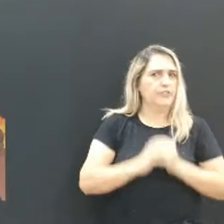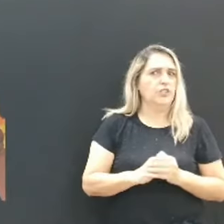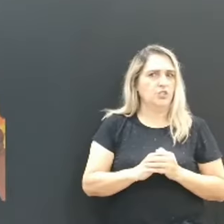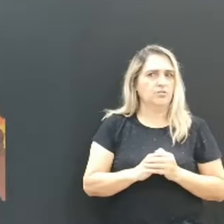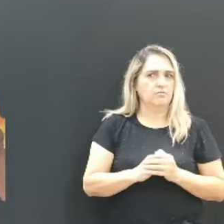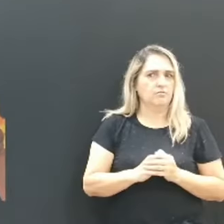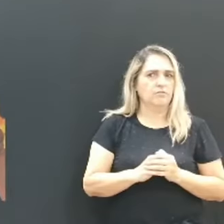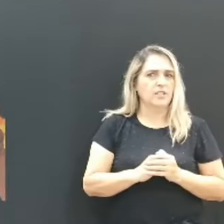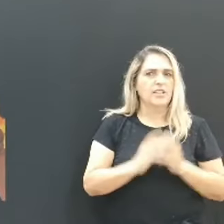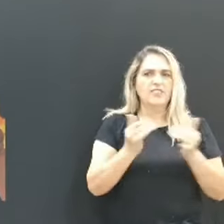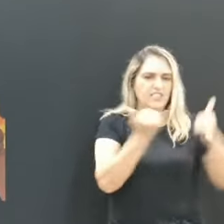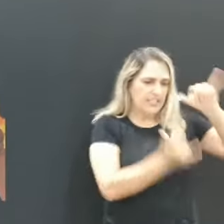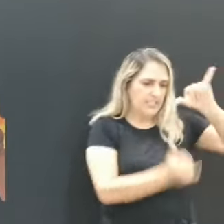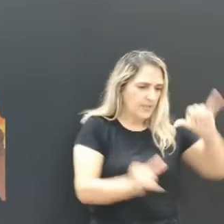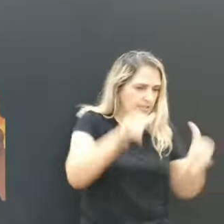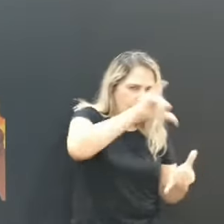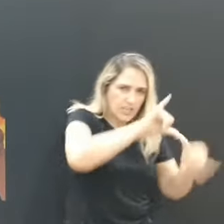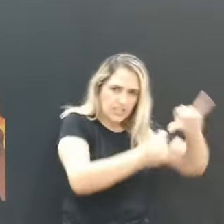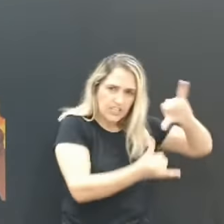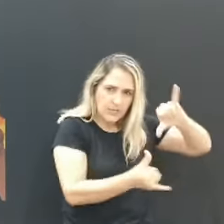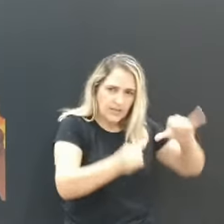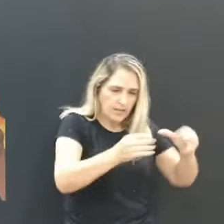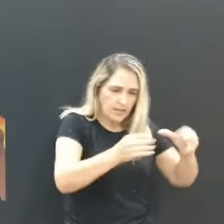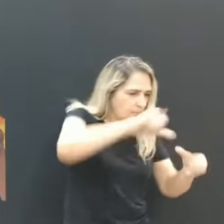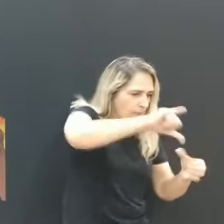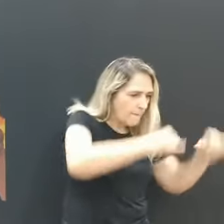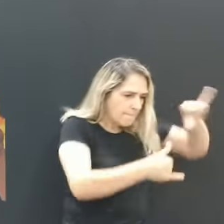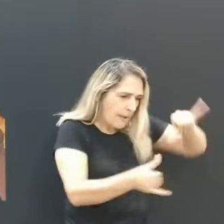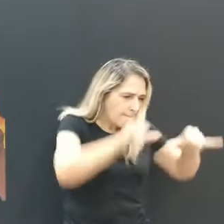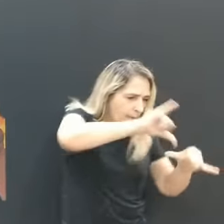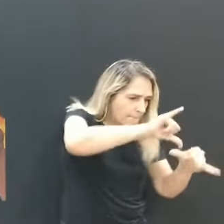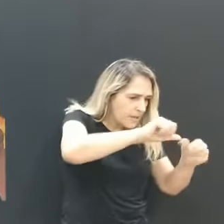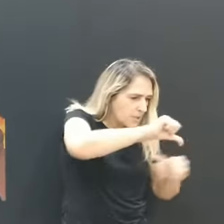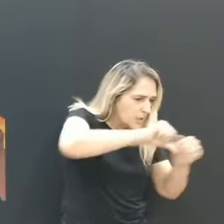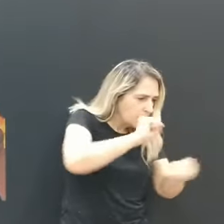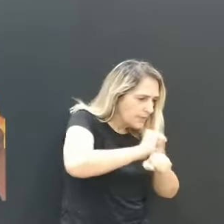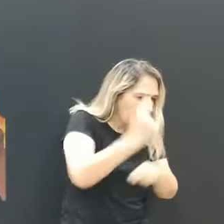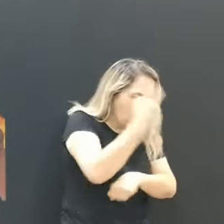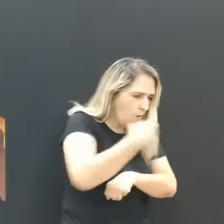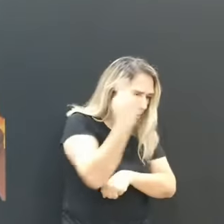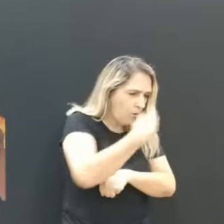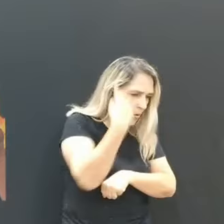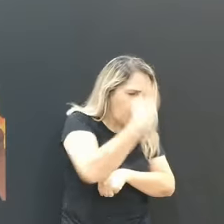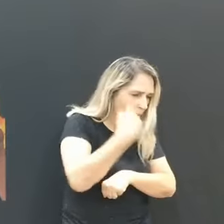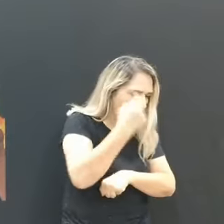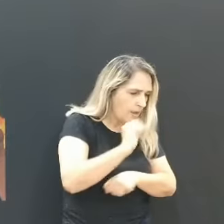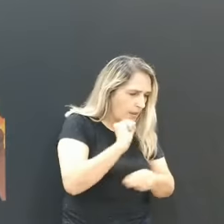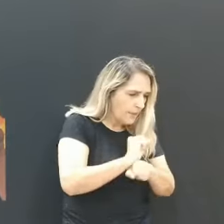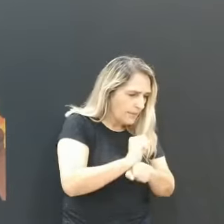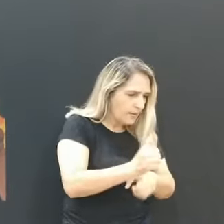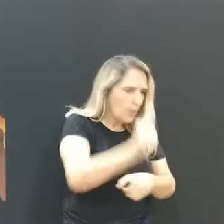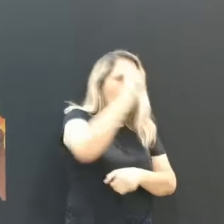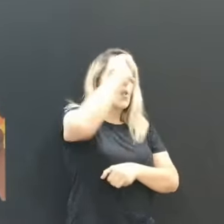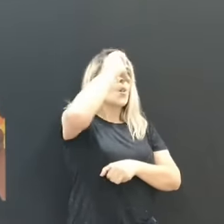É difícil sozinhos. Não temos condições, né, de mudarmos sozinho. É como se